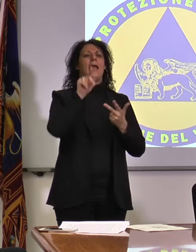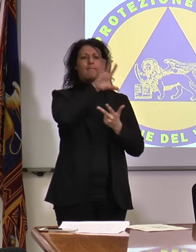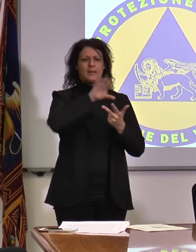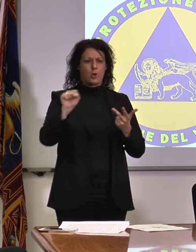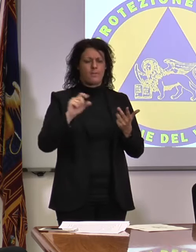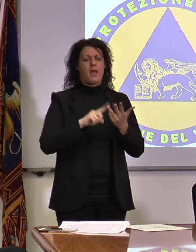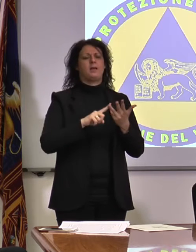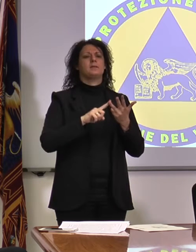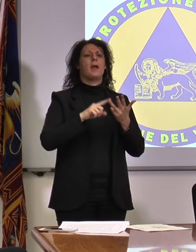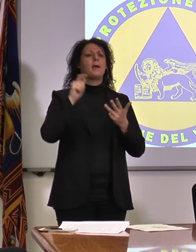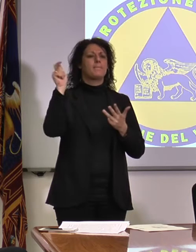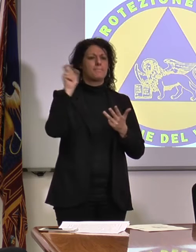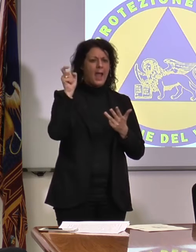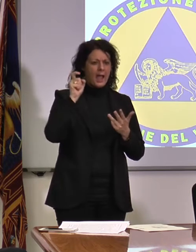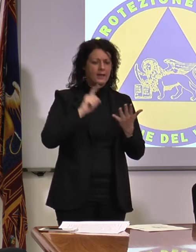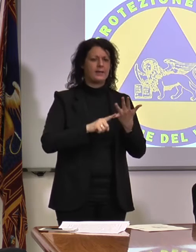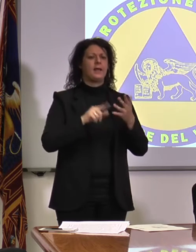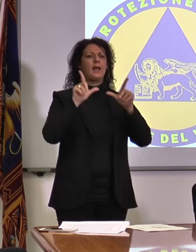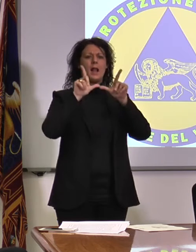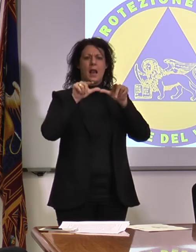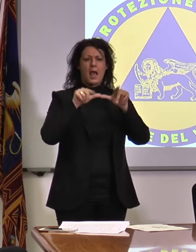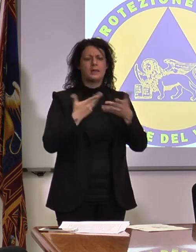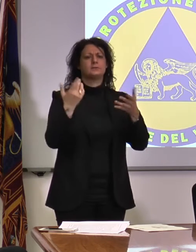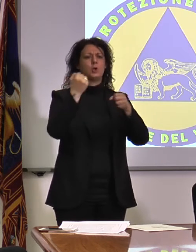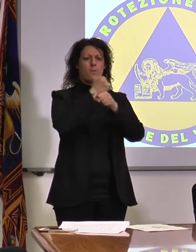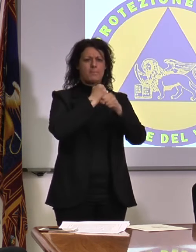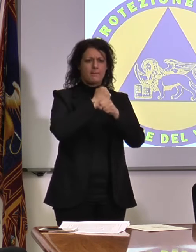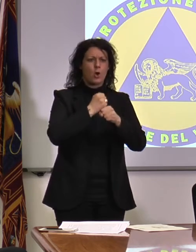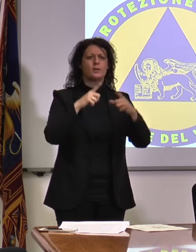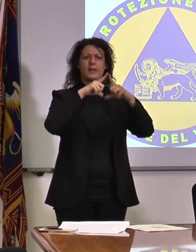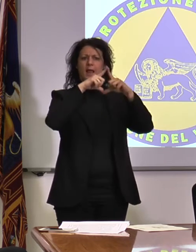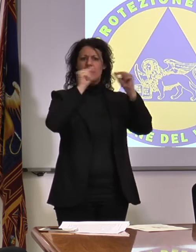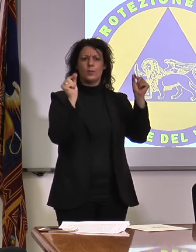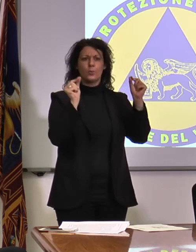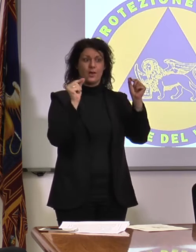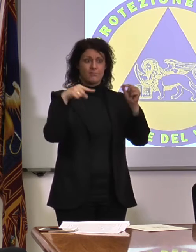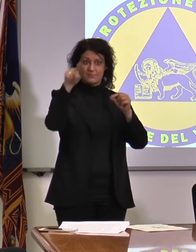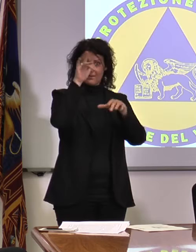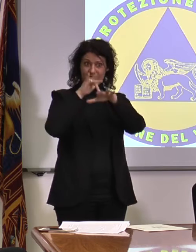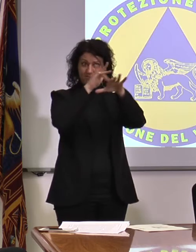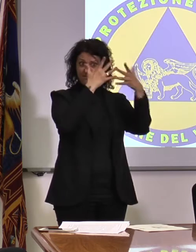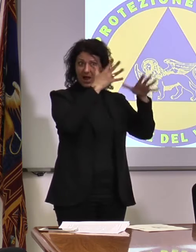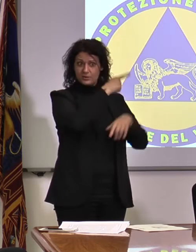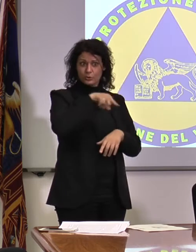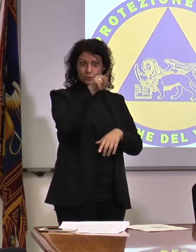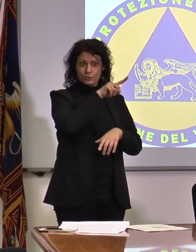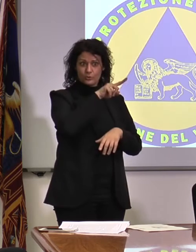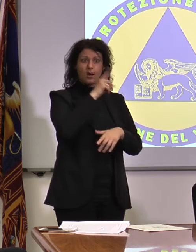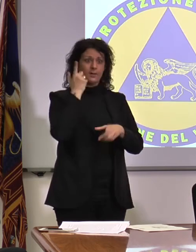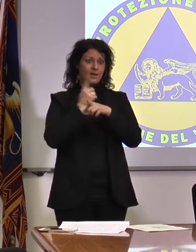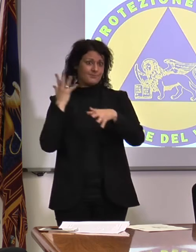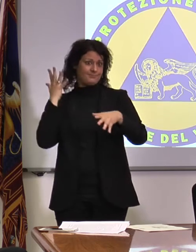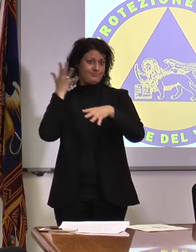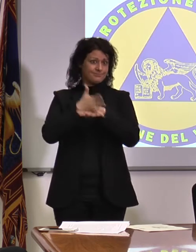il Lazio, per il Piemonte, per la Liguria, per tutti quelli che hanno fatto. Perché qua non si va a colore politico, si va